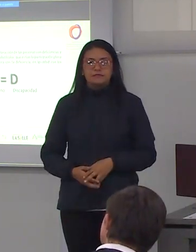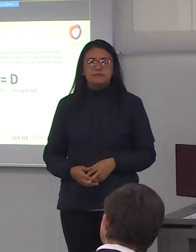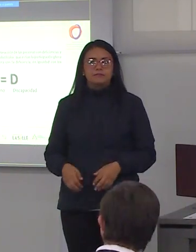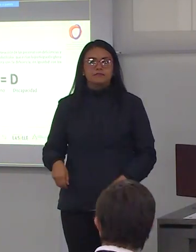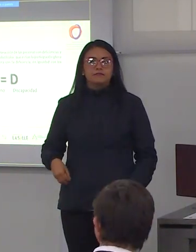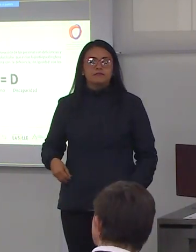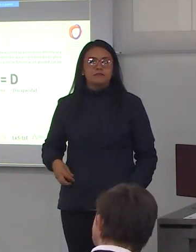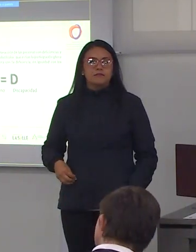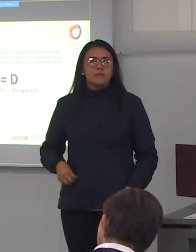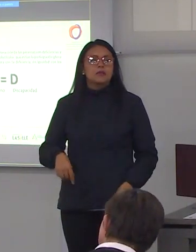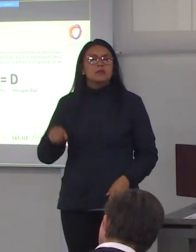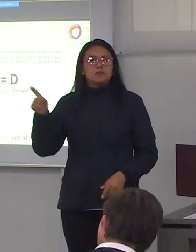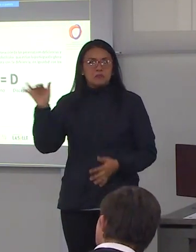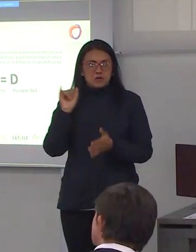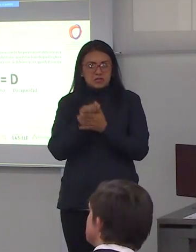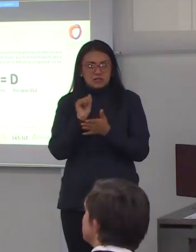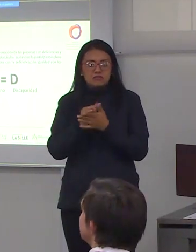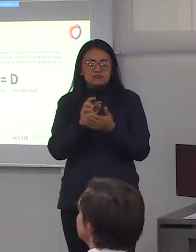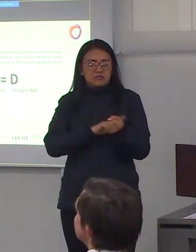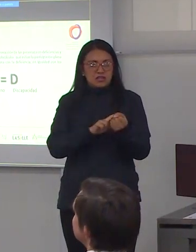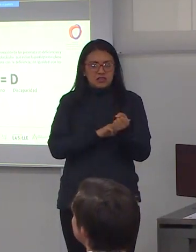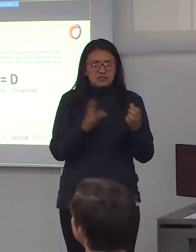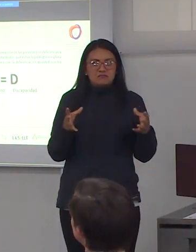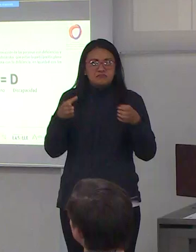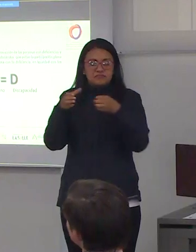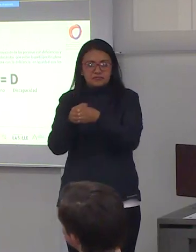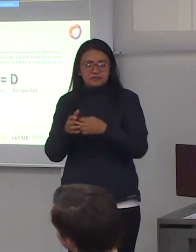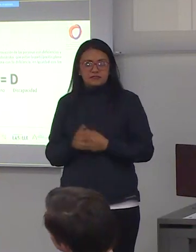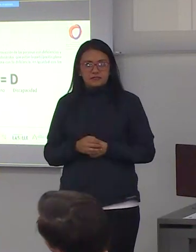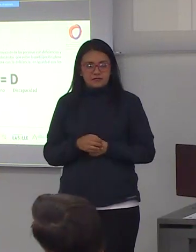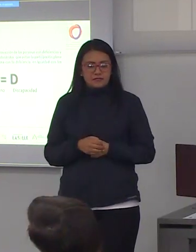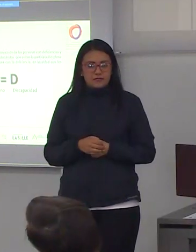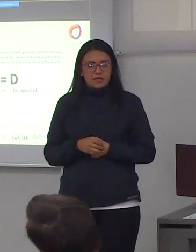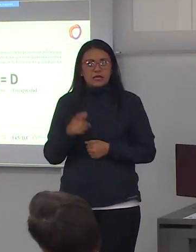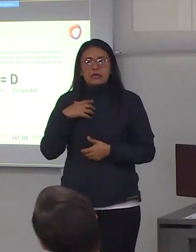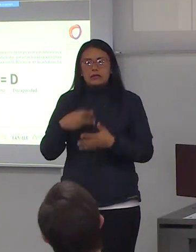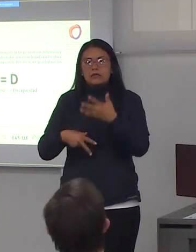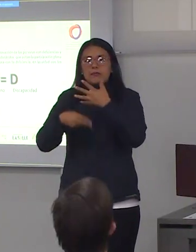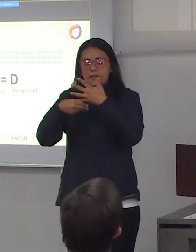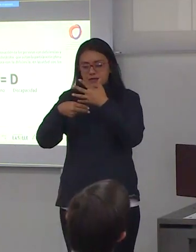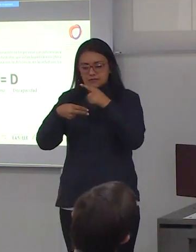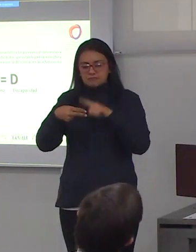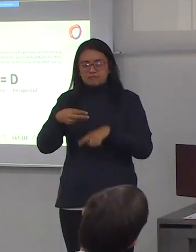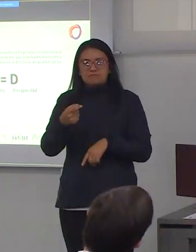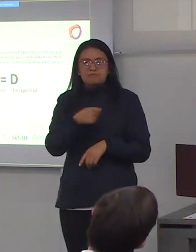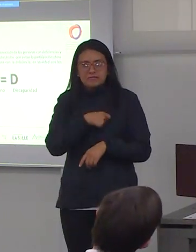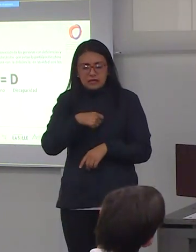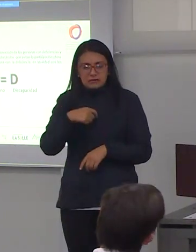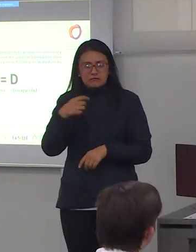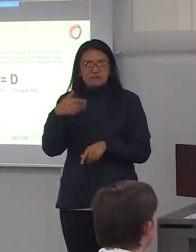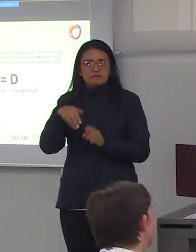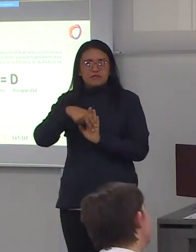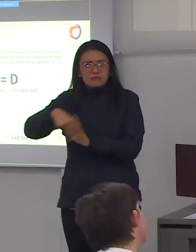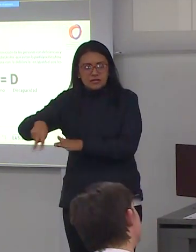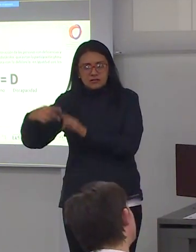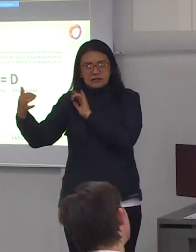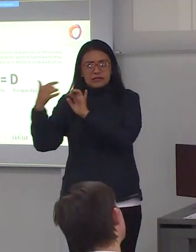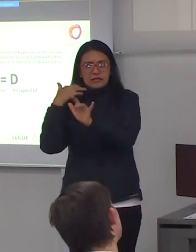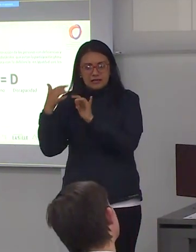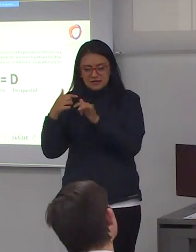también puede ser enraizal puede ser enraizal y de paso tengo un trauma de guerra miren todas las condiciones